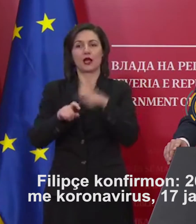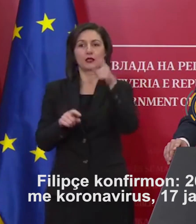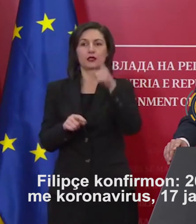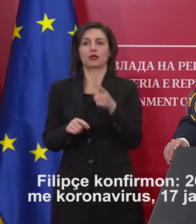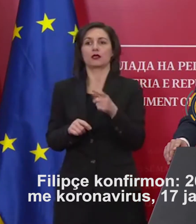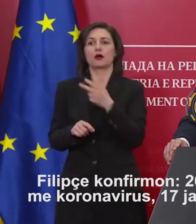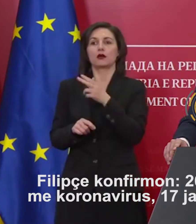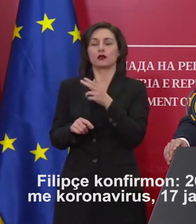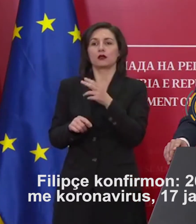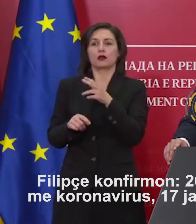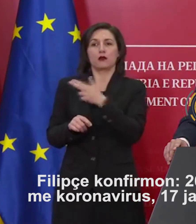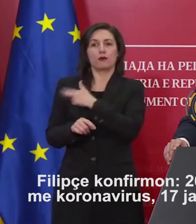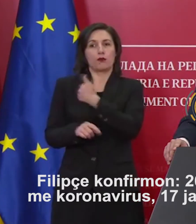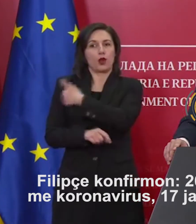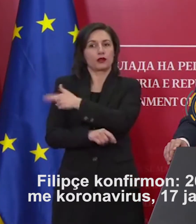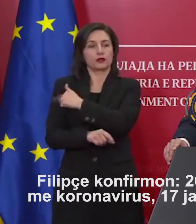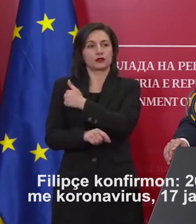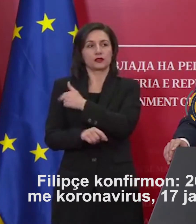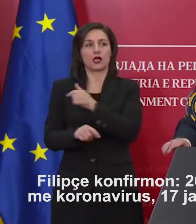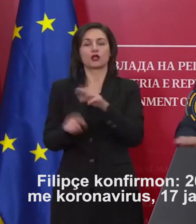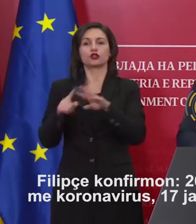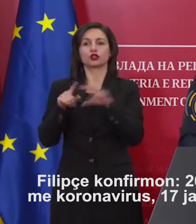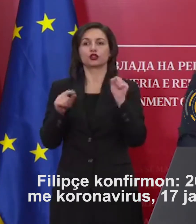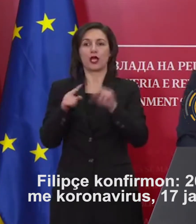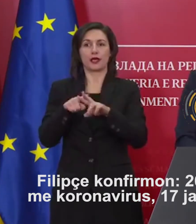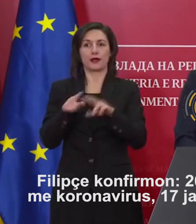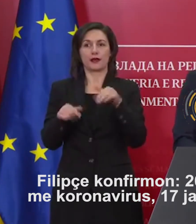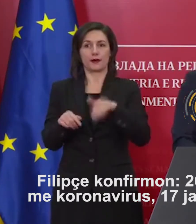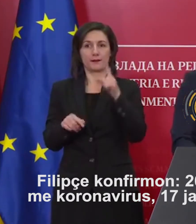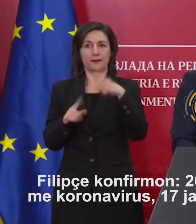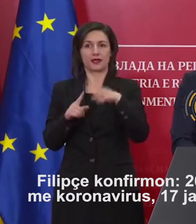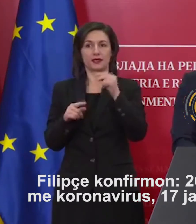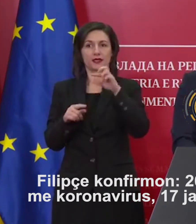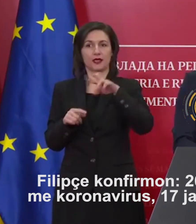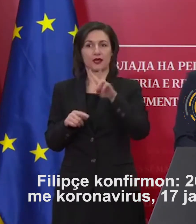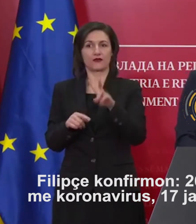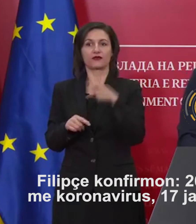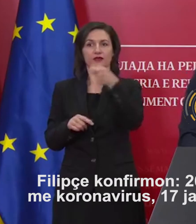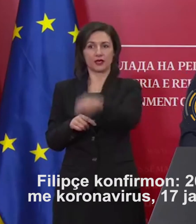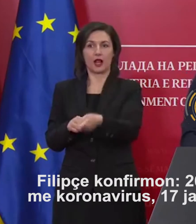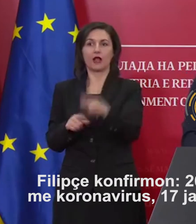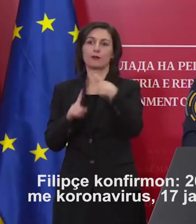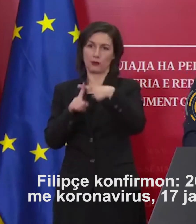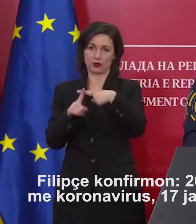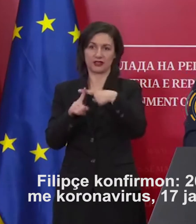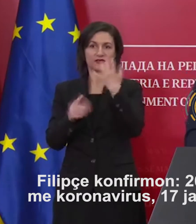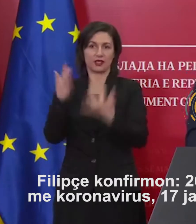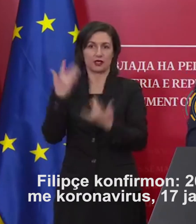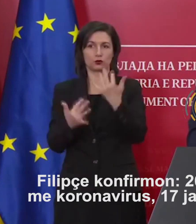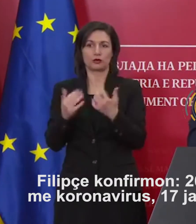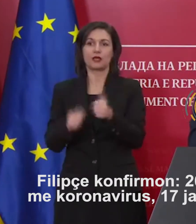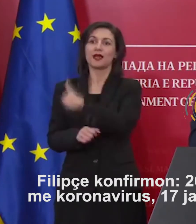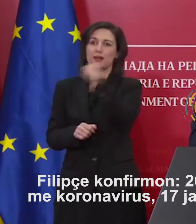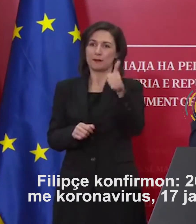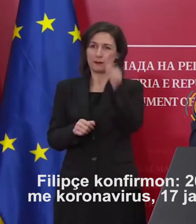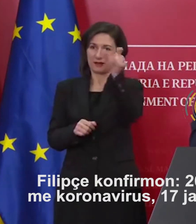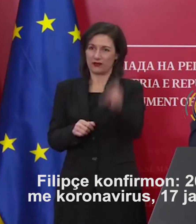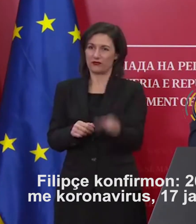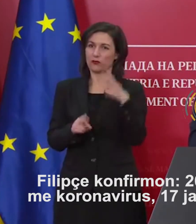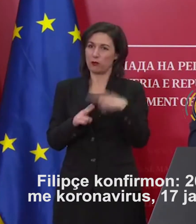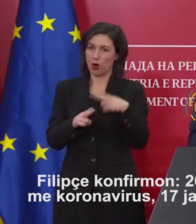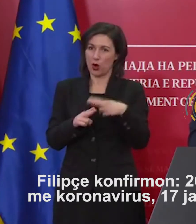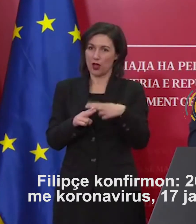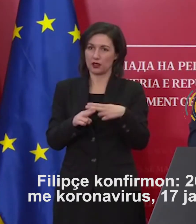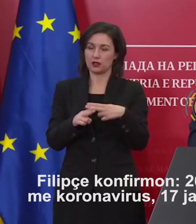што дале овој позитивни резултати. Првиот пациент е сместен на